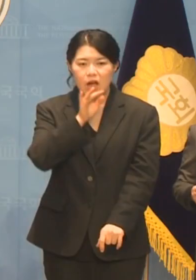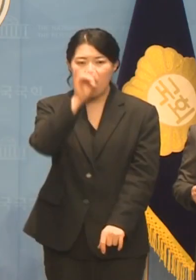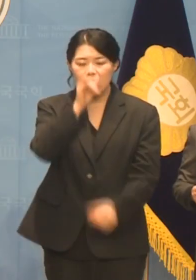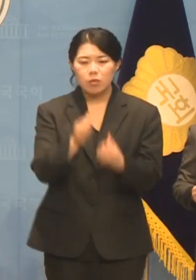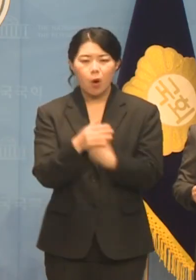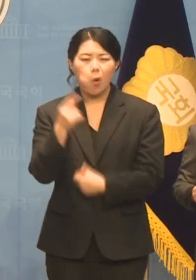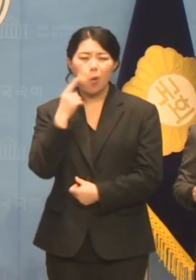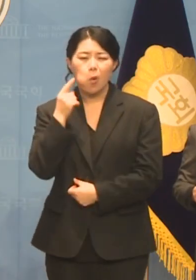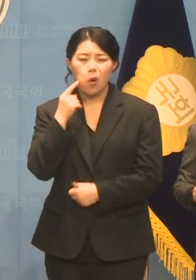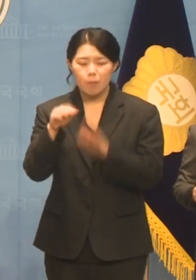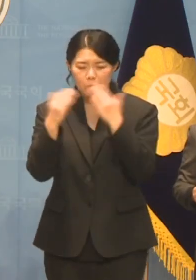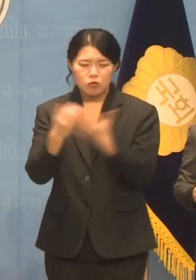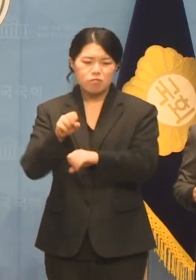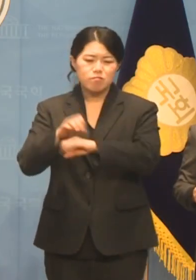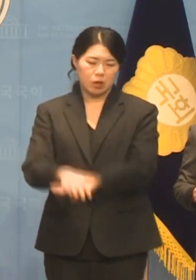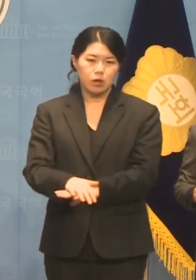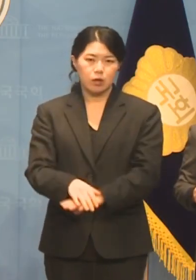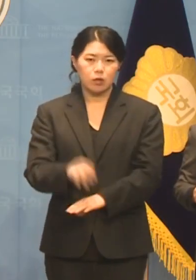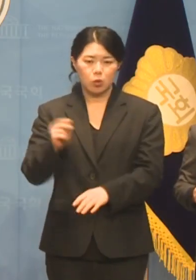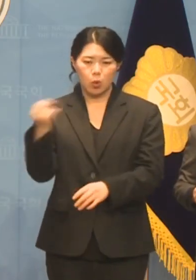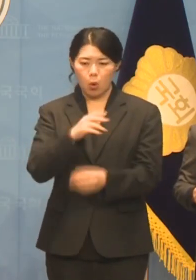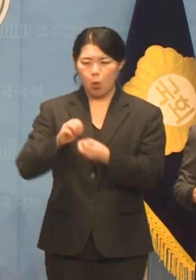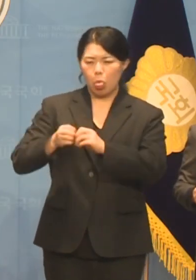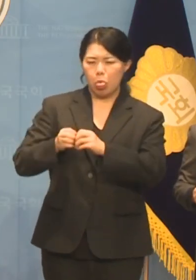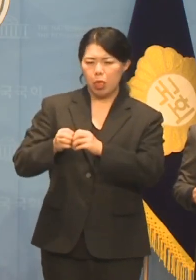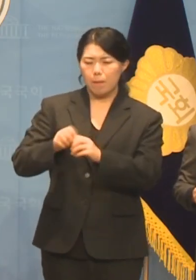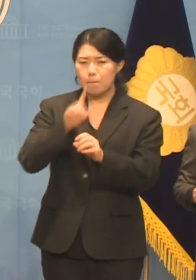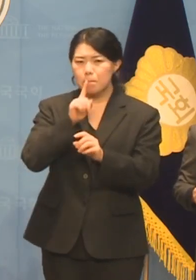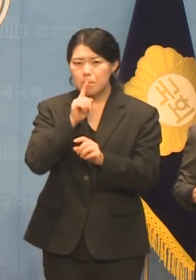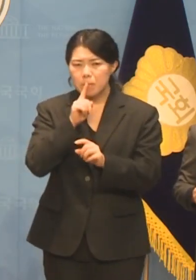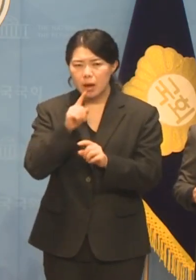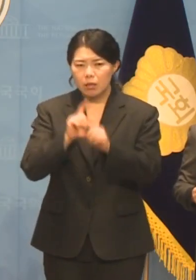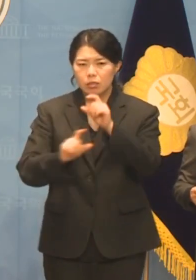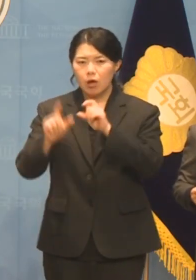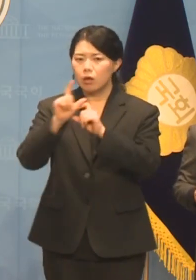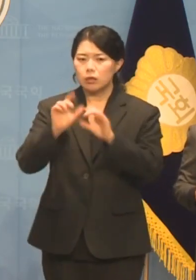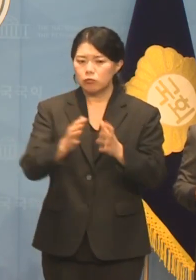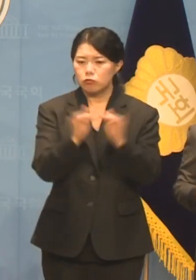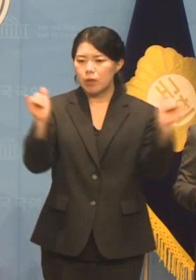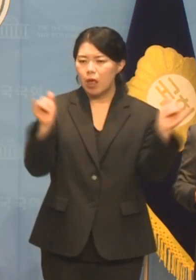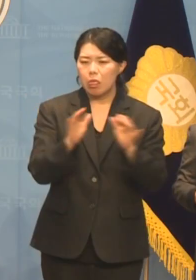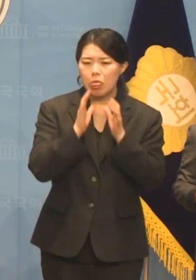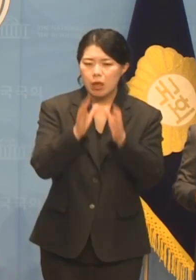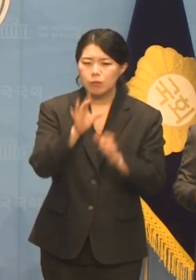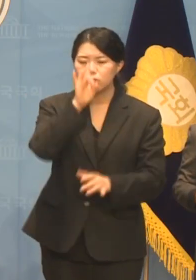거짓된 주장은 무너질 것이며 왜곡된 주장들을 더 이상 국민들을 속일